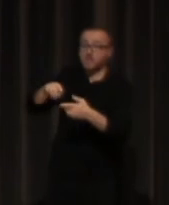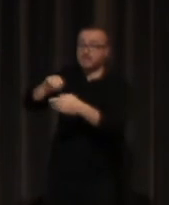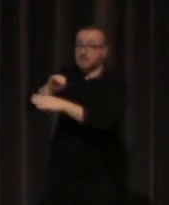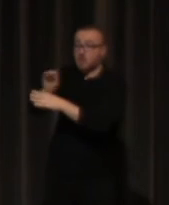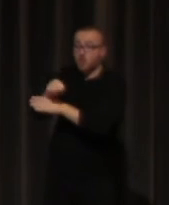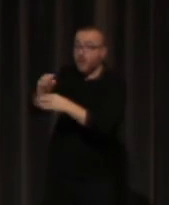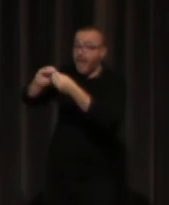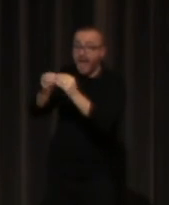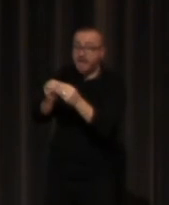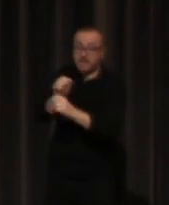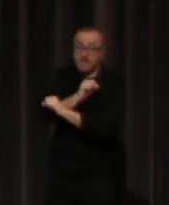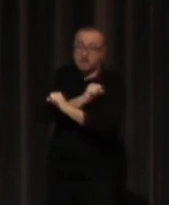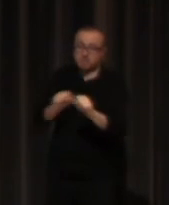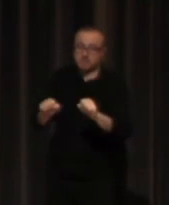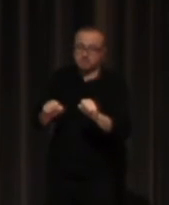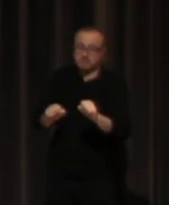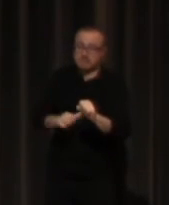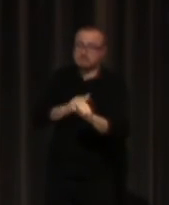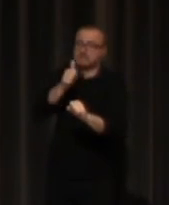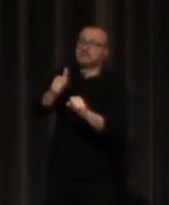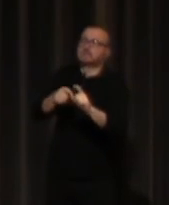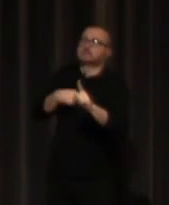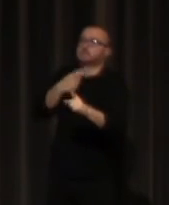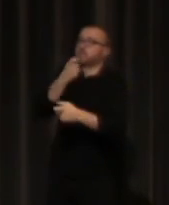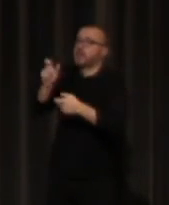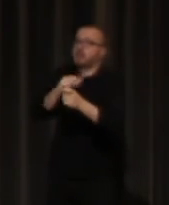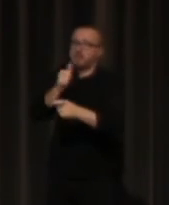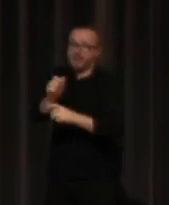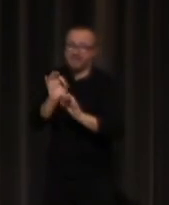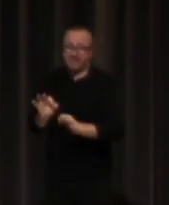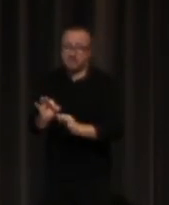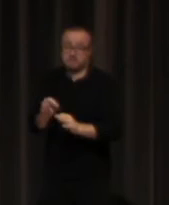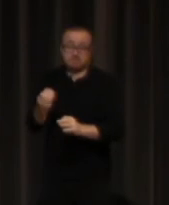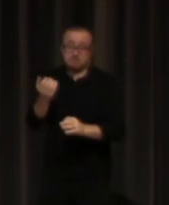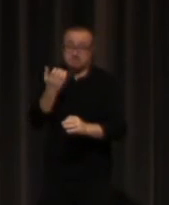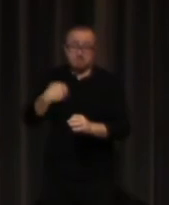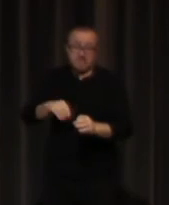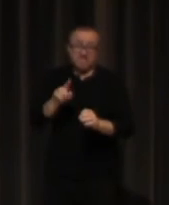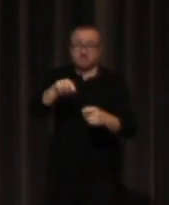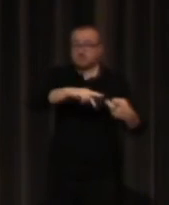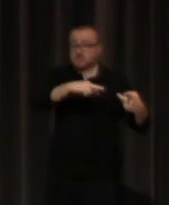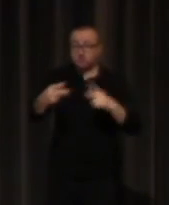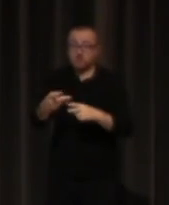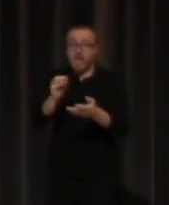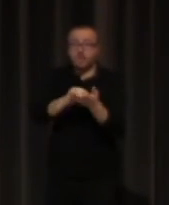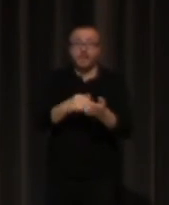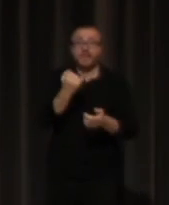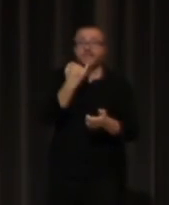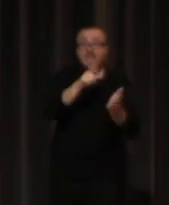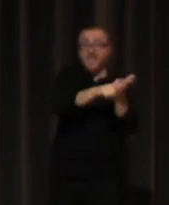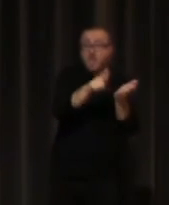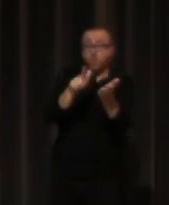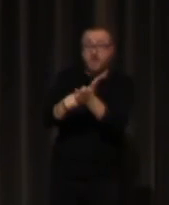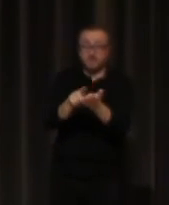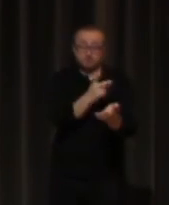Ja sabeu que a vegades, i quan treballes en diverses llengües, se poden fer uns errors que realment no tornes mai més en